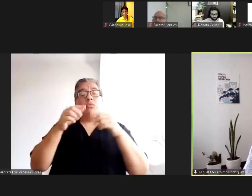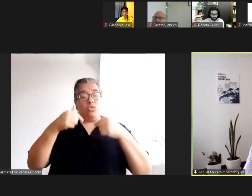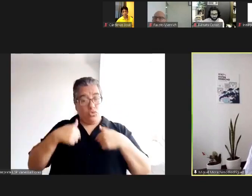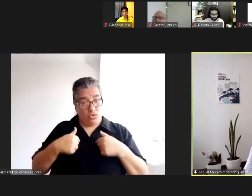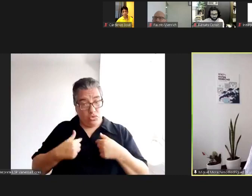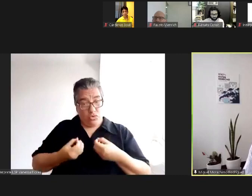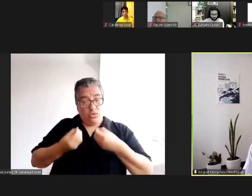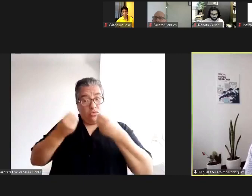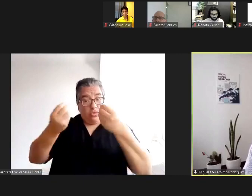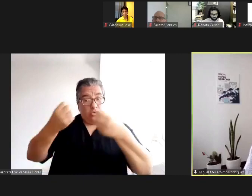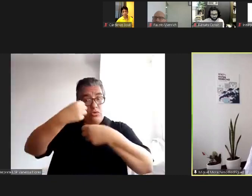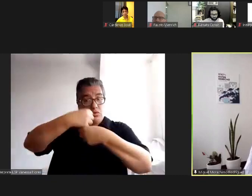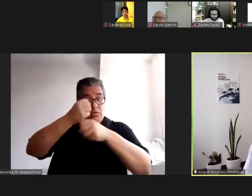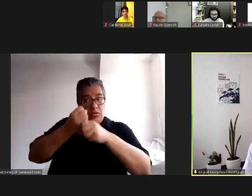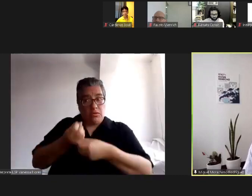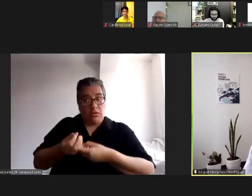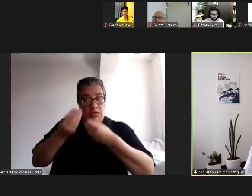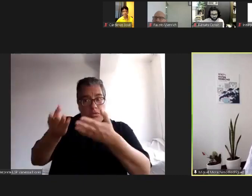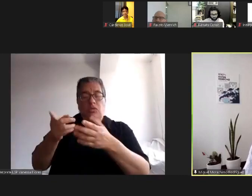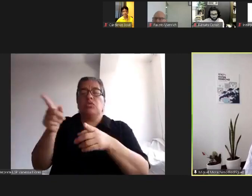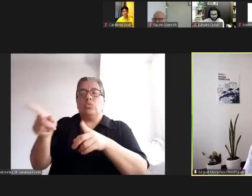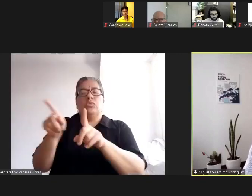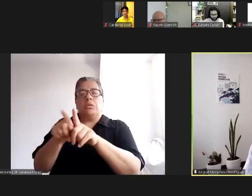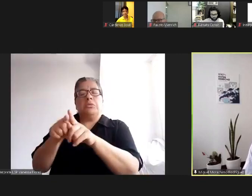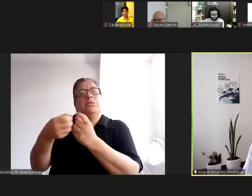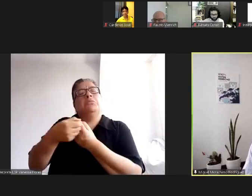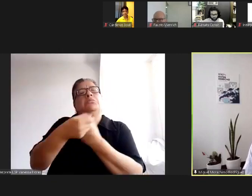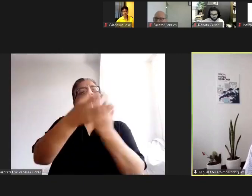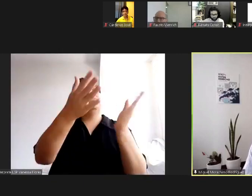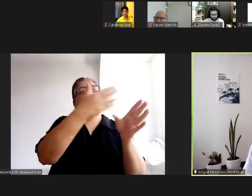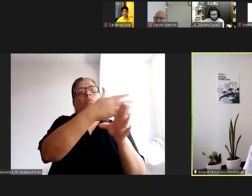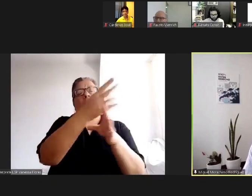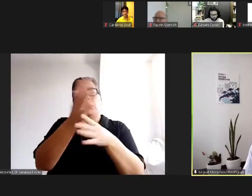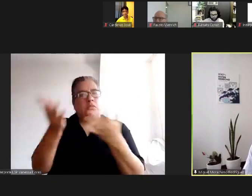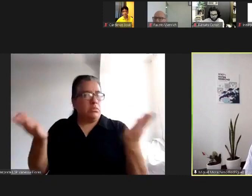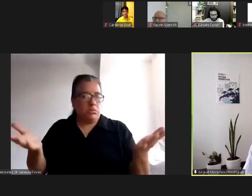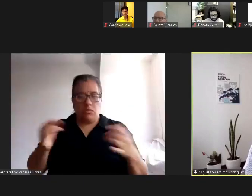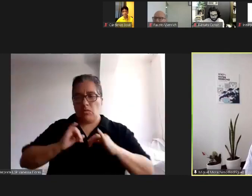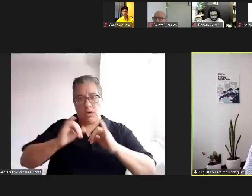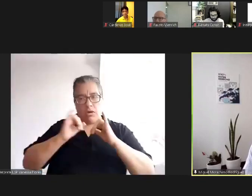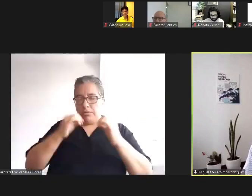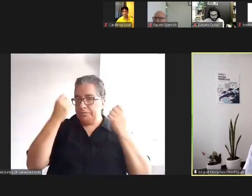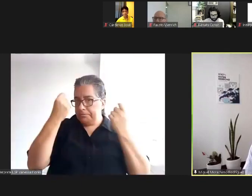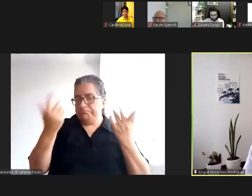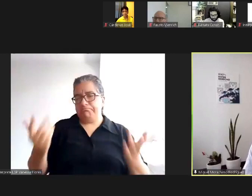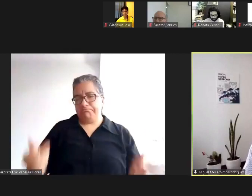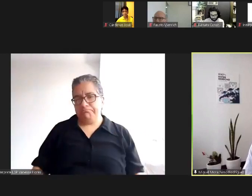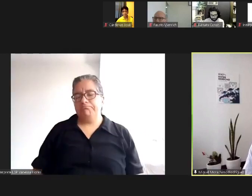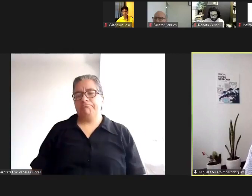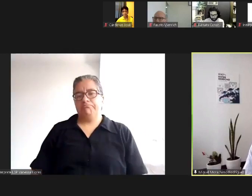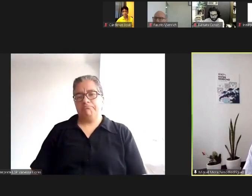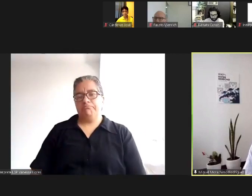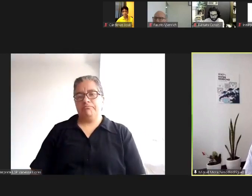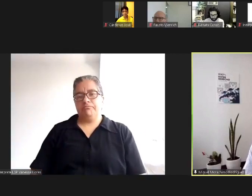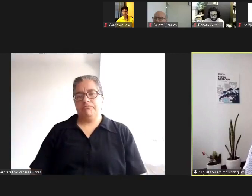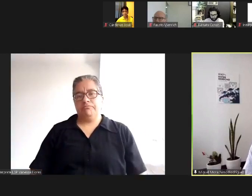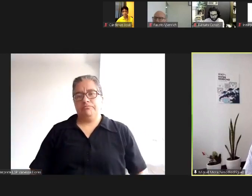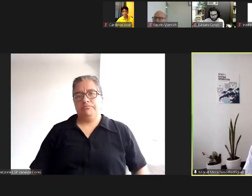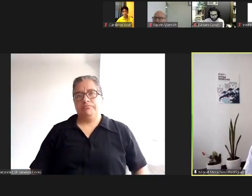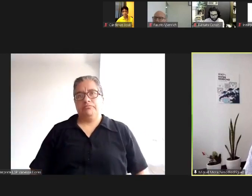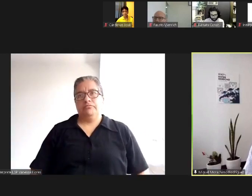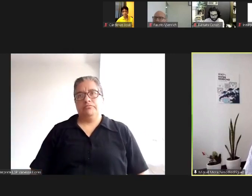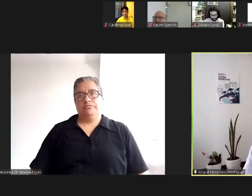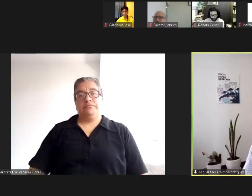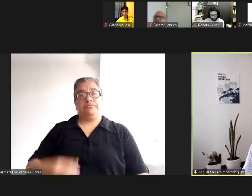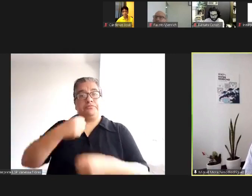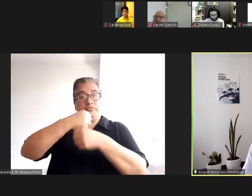original, ¿no? Que cualquiera lo pueda ver, que cualquiera lo pueda acceder, etc. Entonces, yo creo que también del lado de los autores y